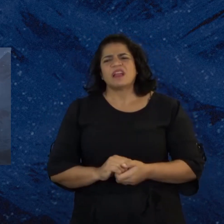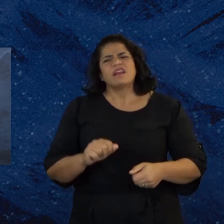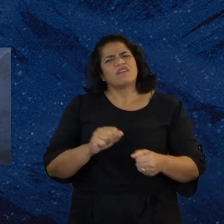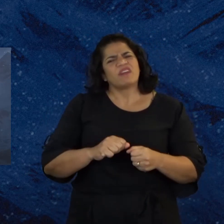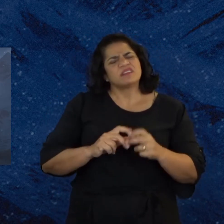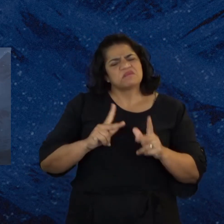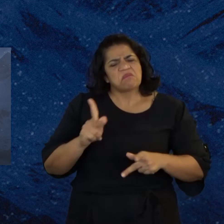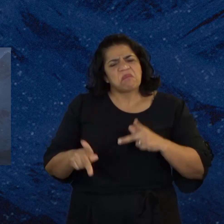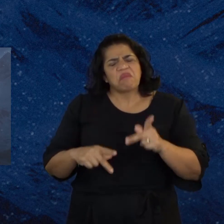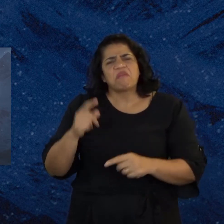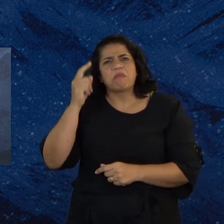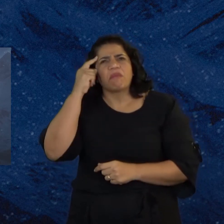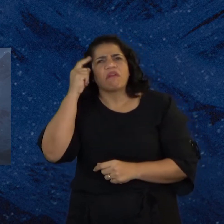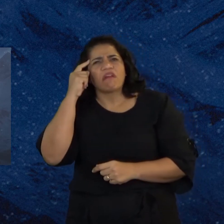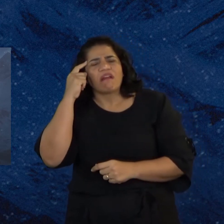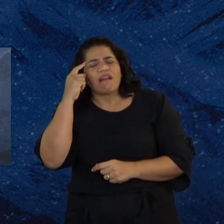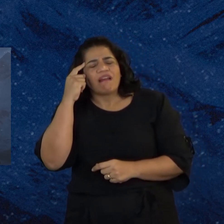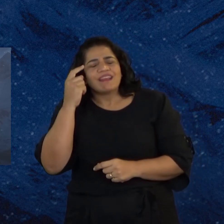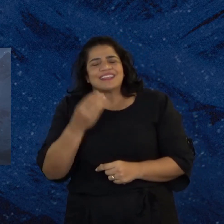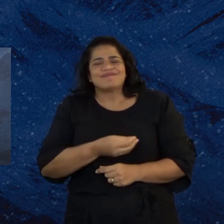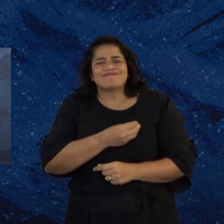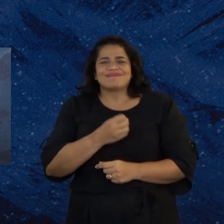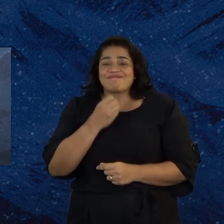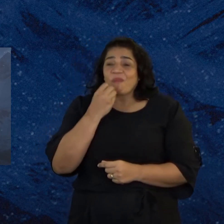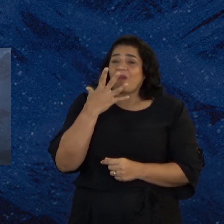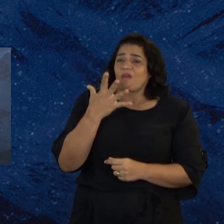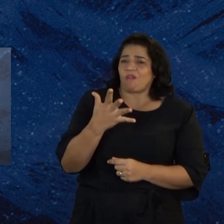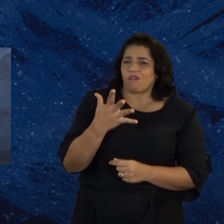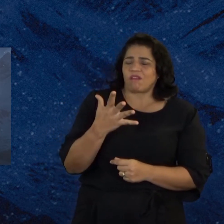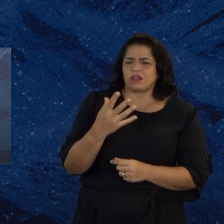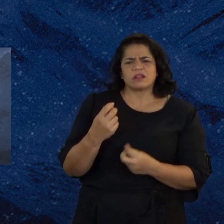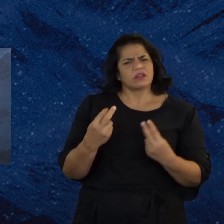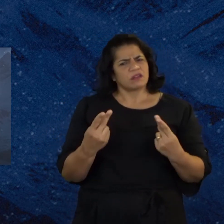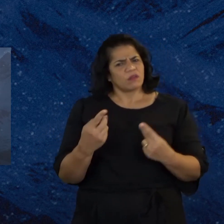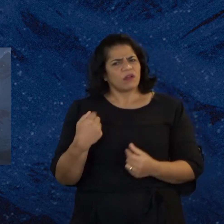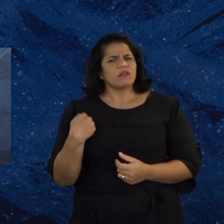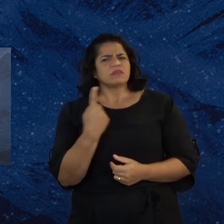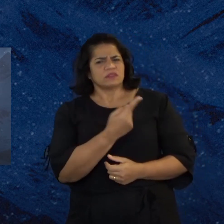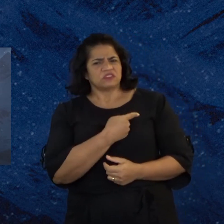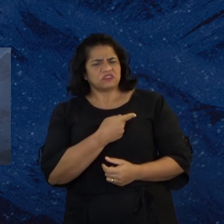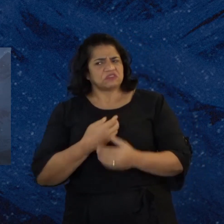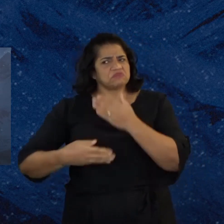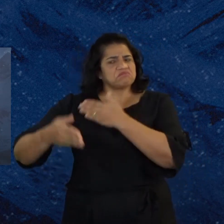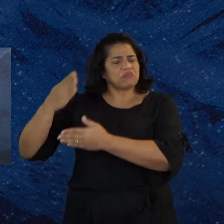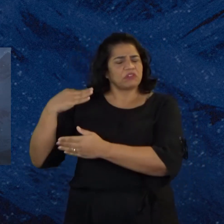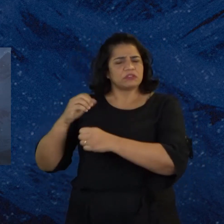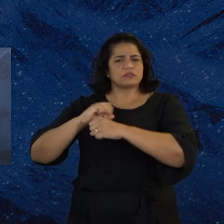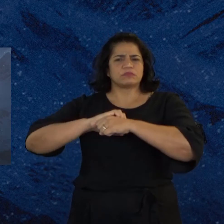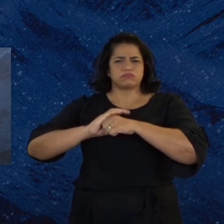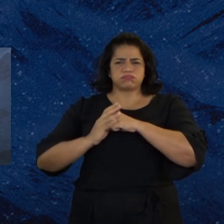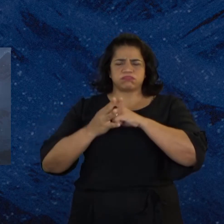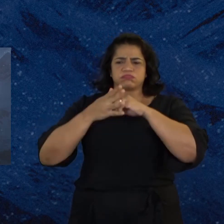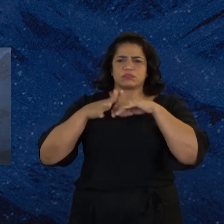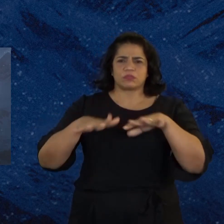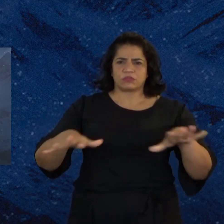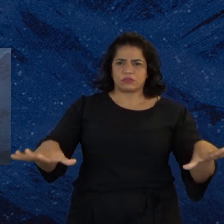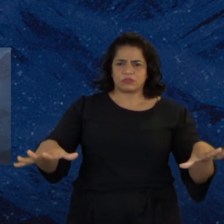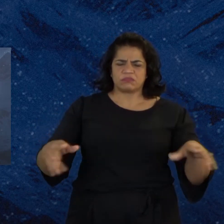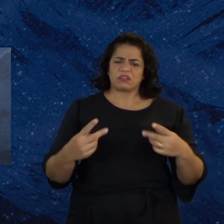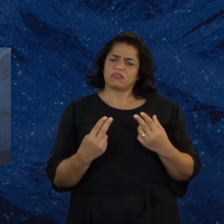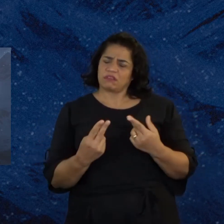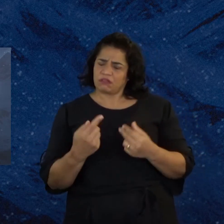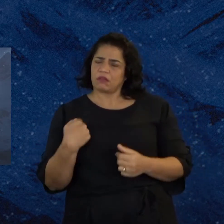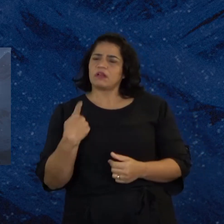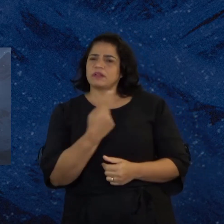estávamos vivendo aqui antes desse vírus aparecer. Todos nós, eu, você, no nosso trabalho, nosso estudo, nossas